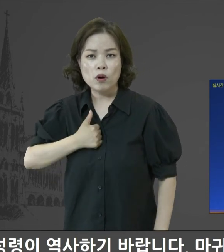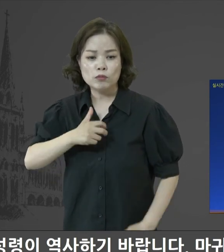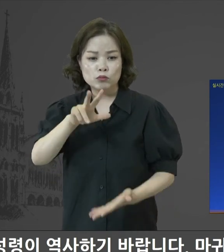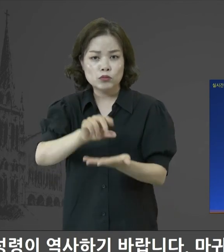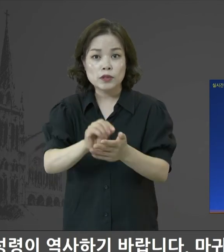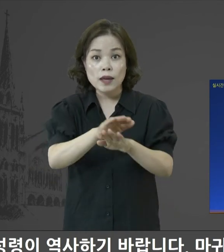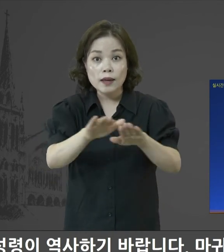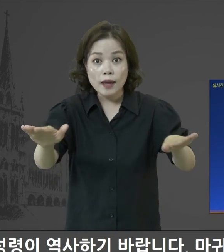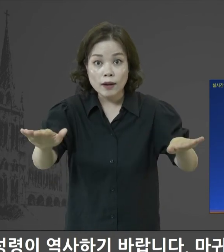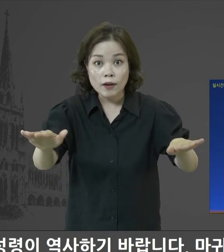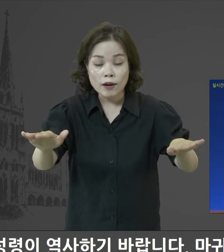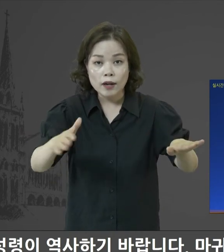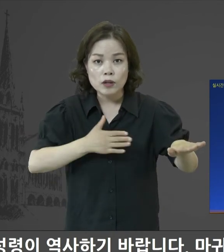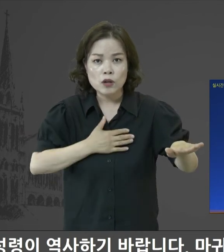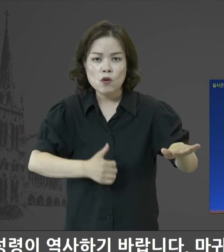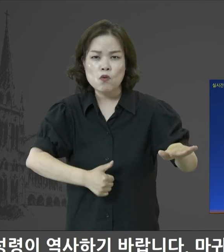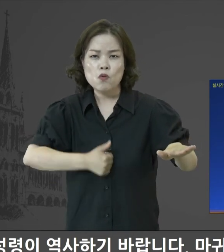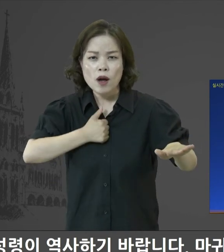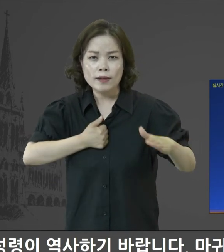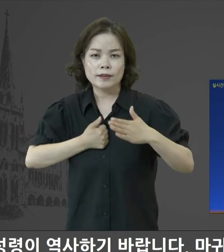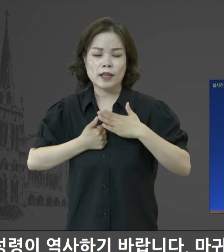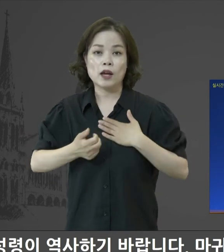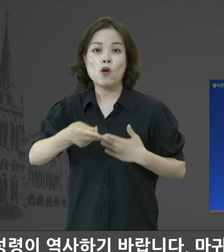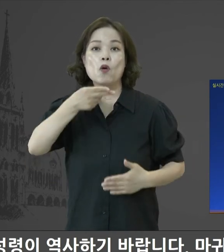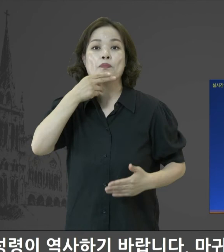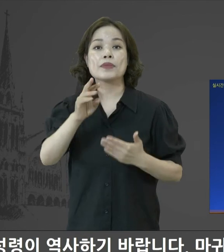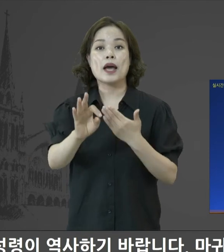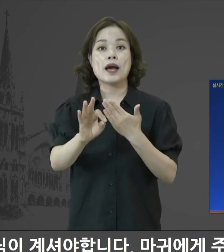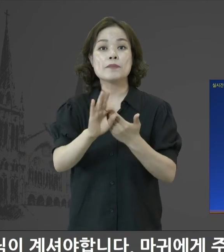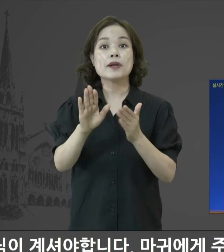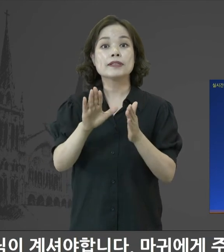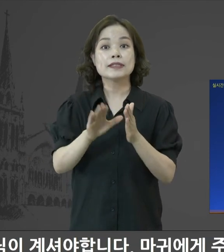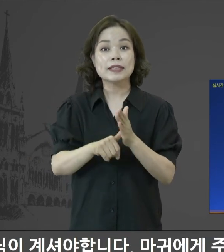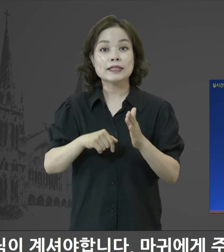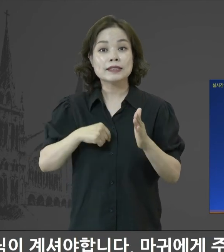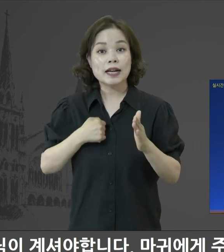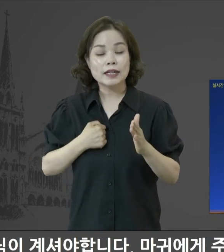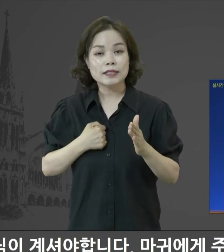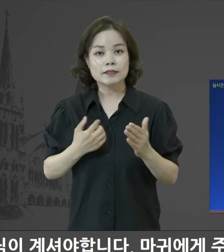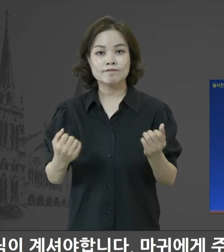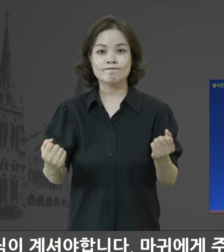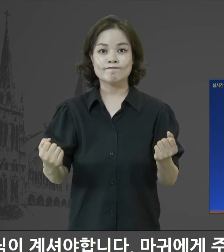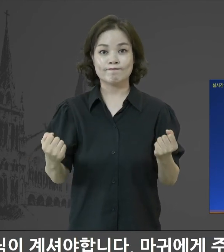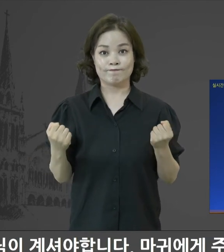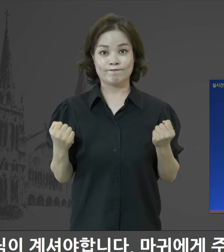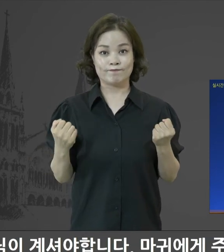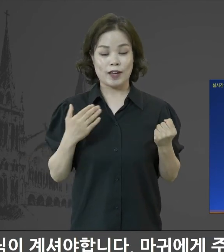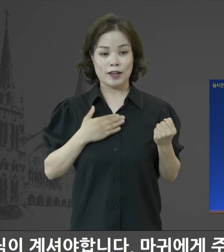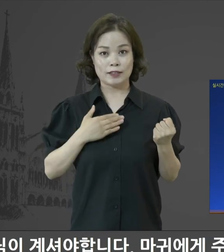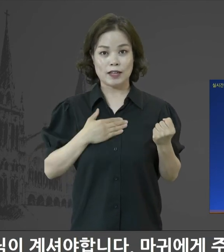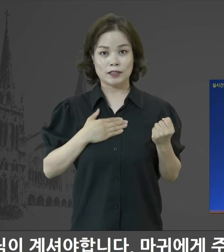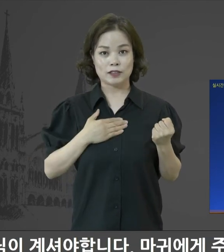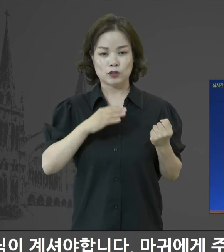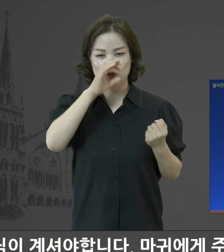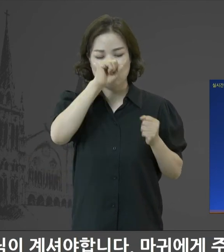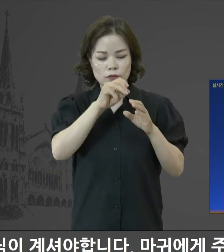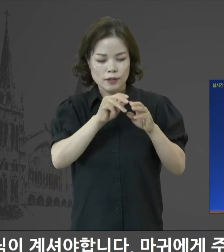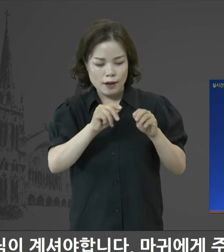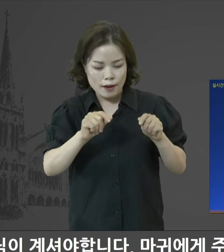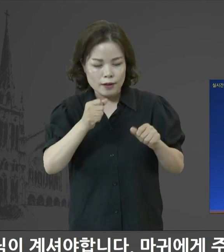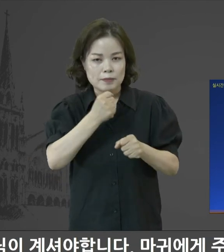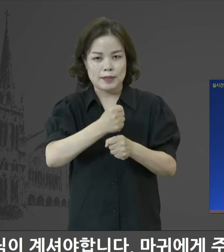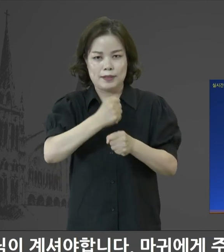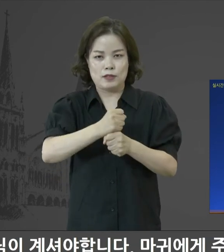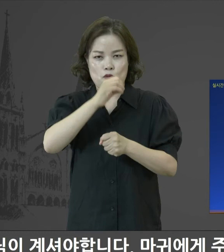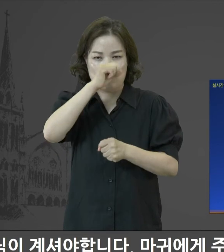해결되어 있다면, 지금 분이 나에게 없다면, 이때 자기 자신을 건강하고 내 자신을 옥토로 만드는 일을